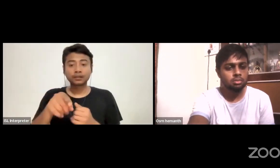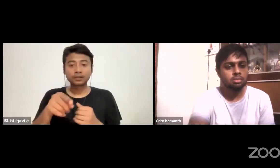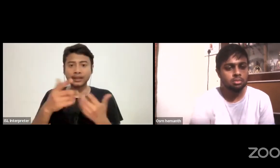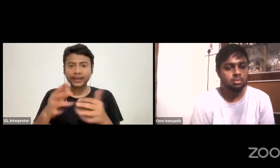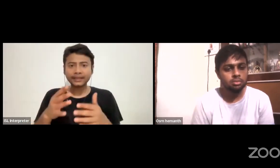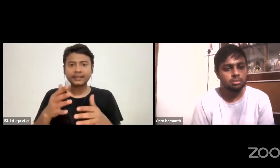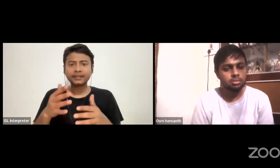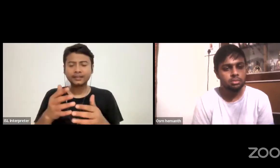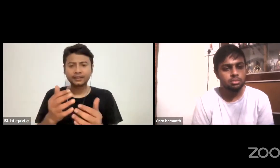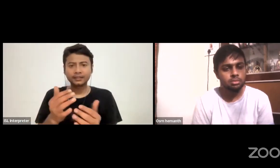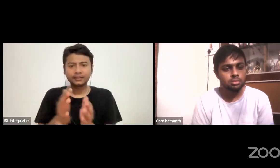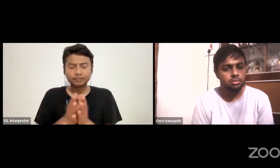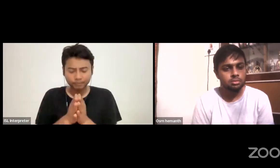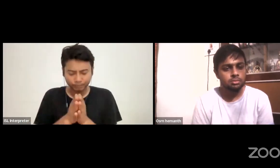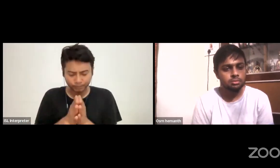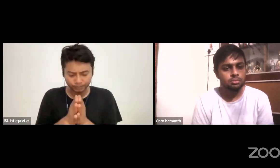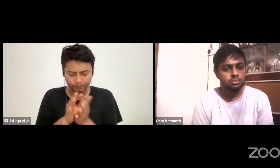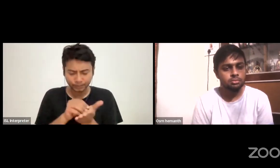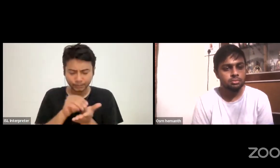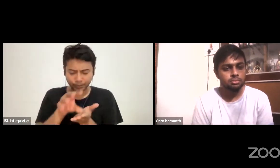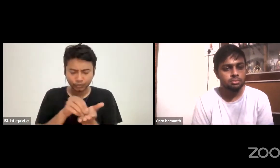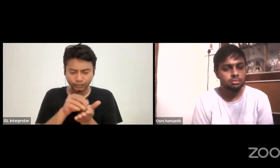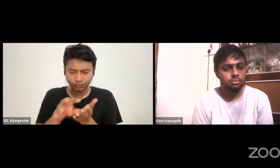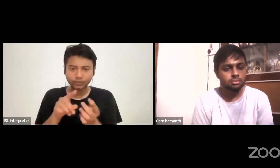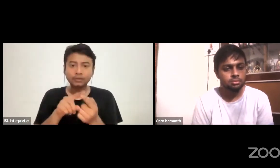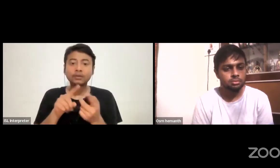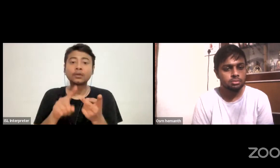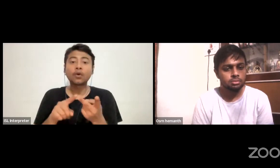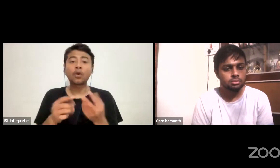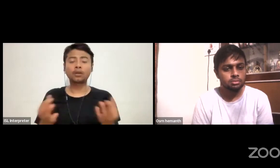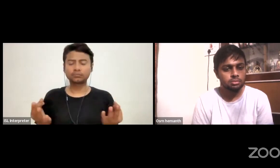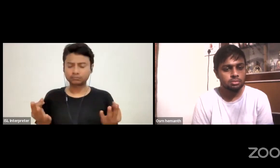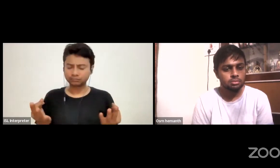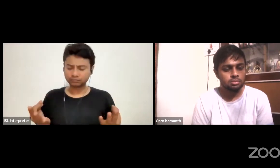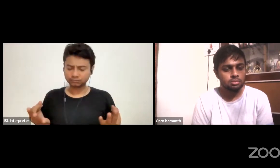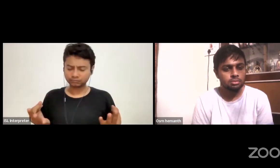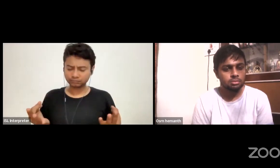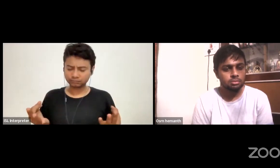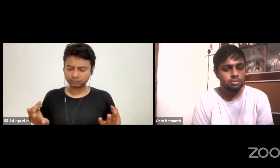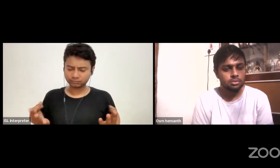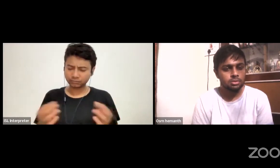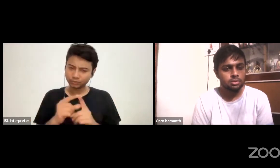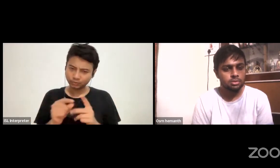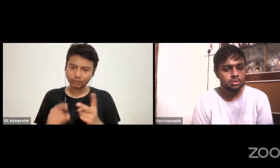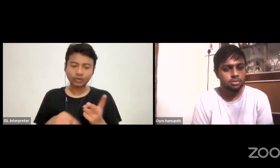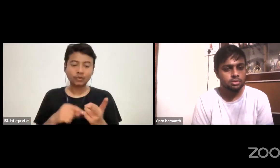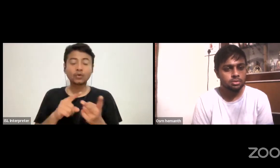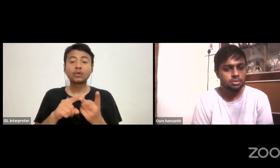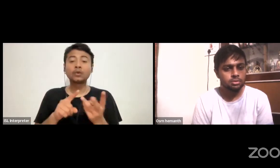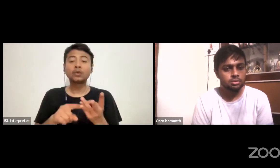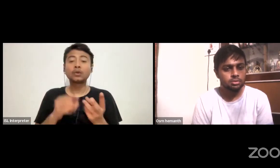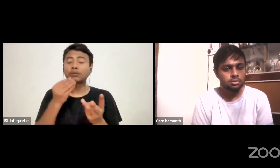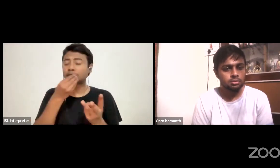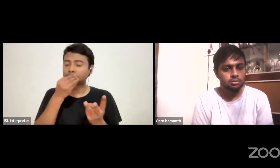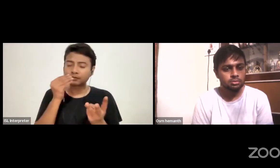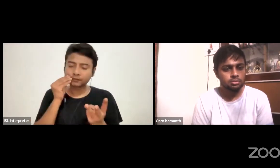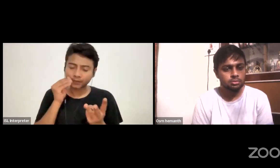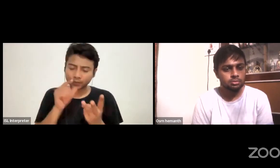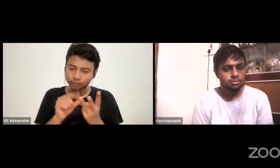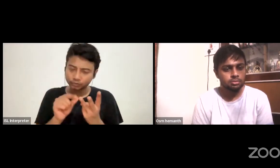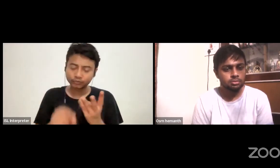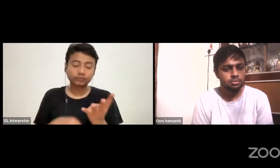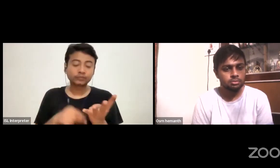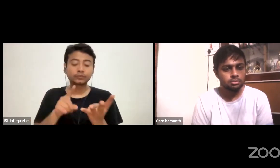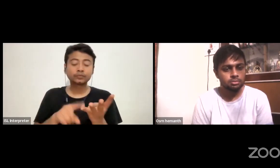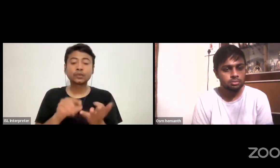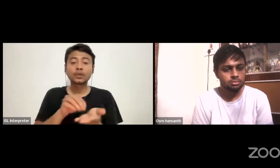एंजॉयर। आप कुछ तपस्या करते हैं, है ना, कुछ यज्ञ करते हैं, तो उसको एंजॉय कौन करता है?